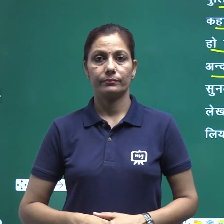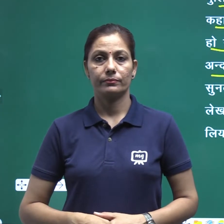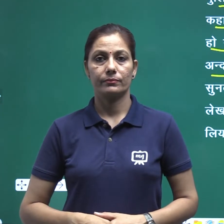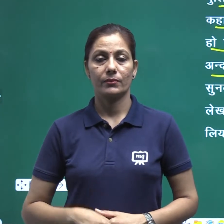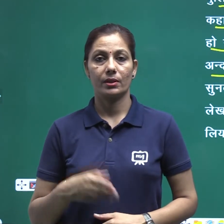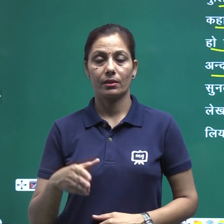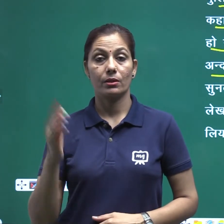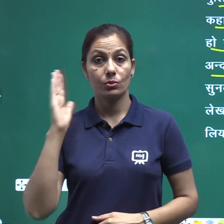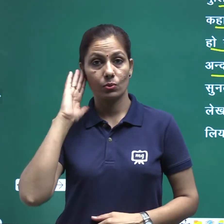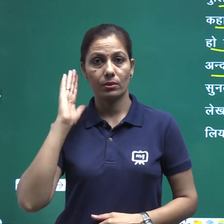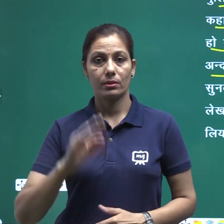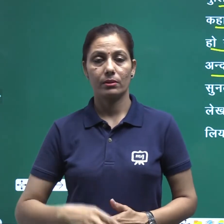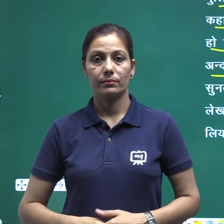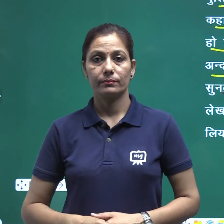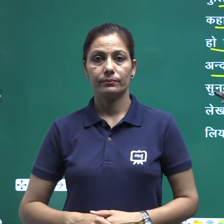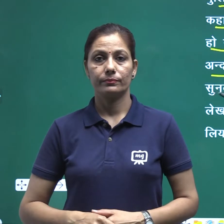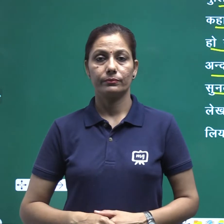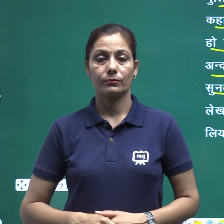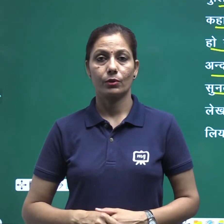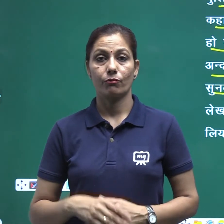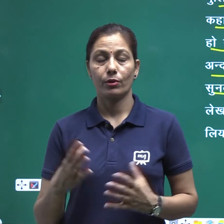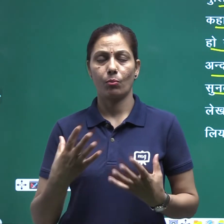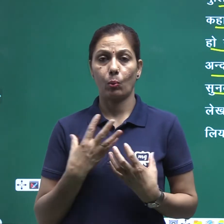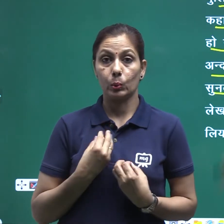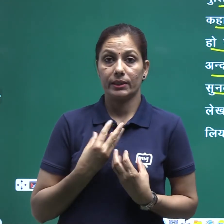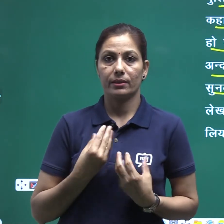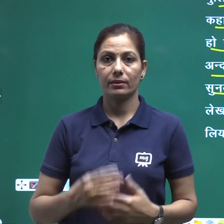यह सुनकर वे बहुत डर गए।